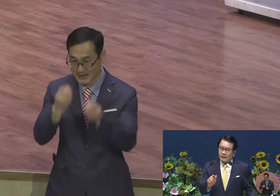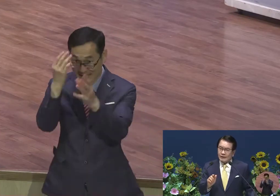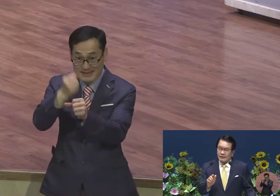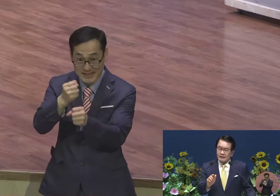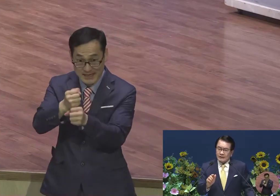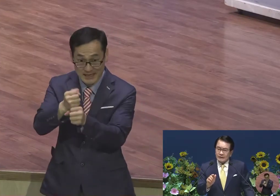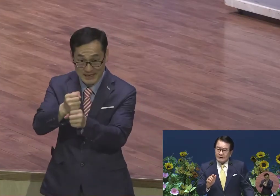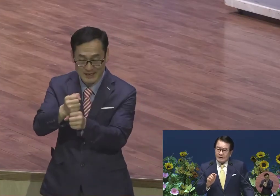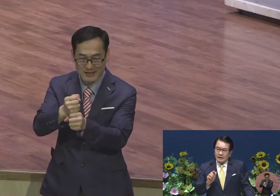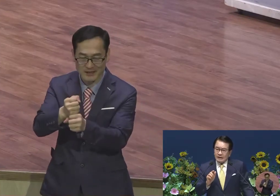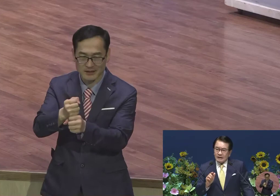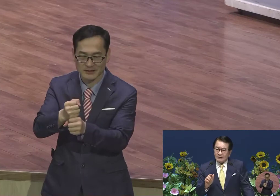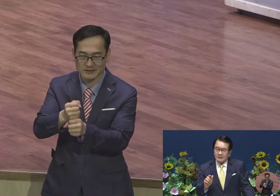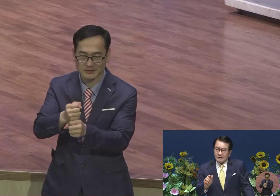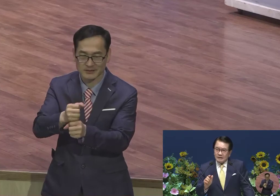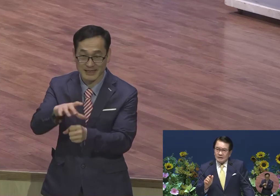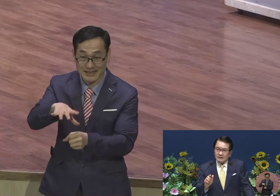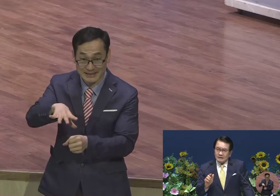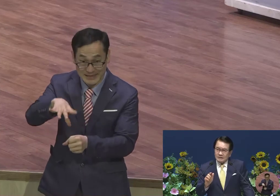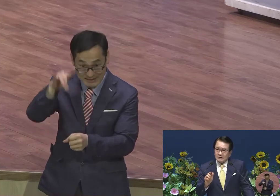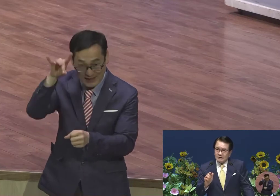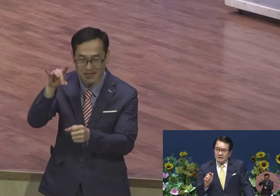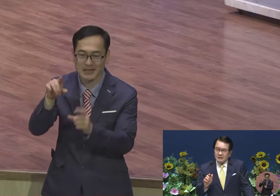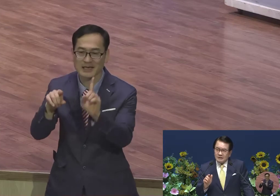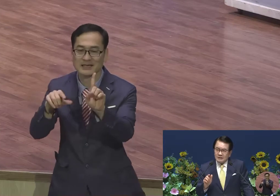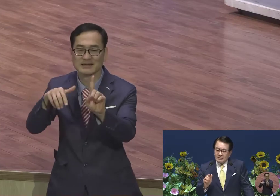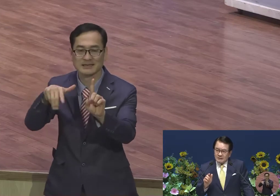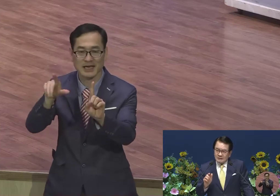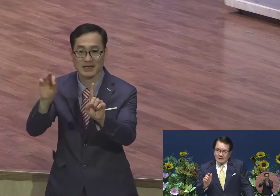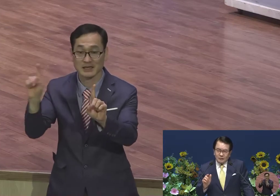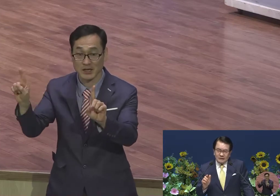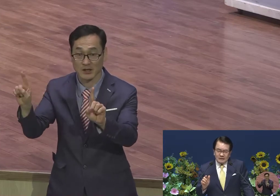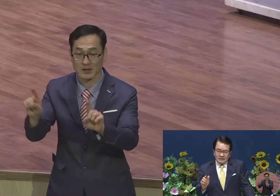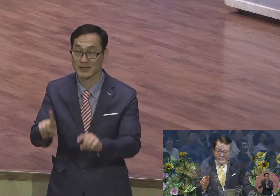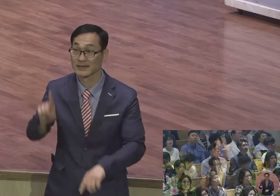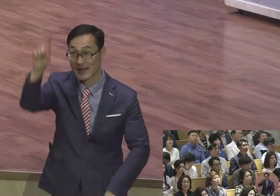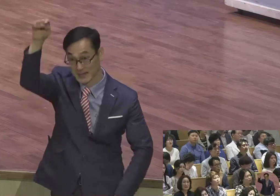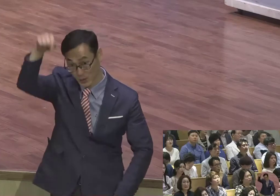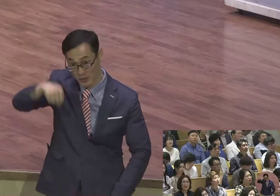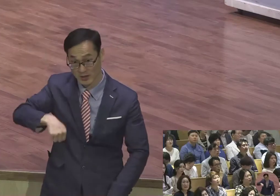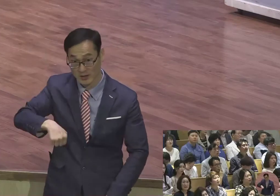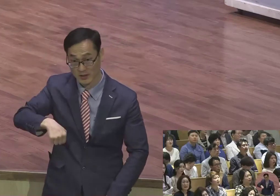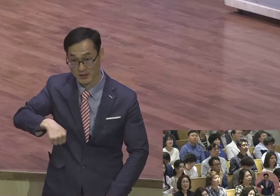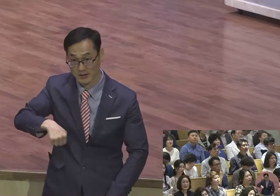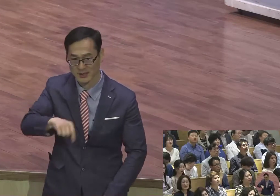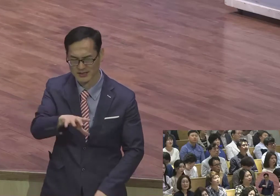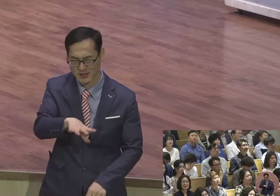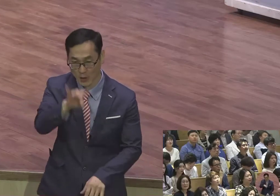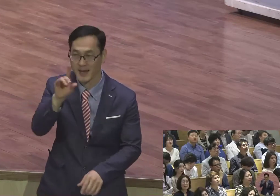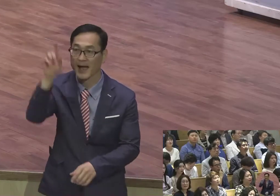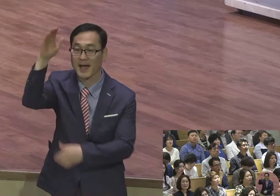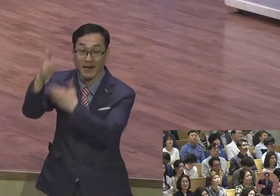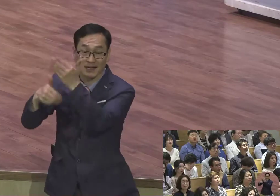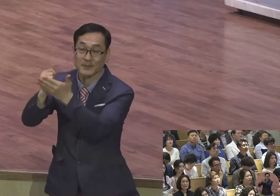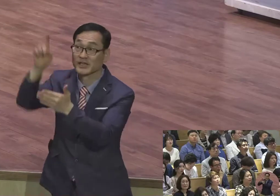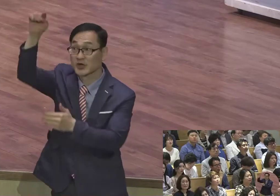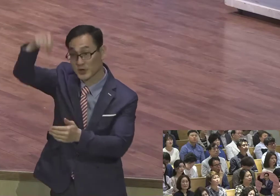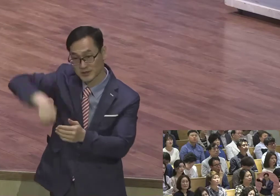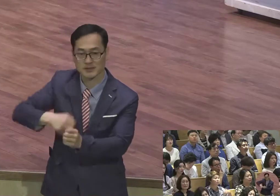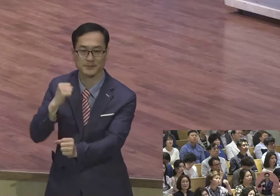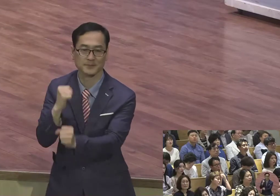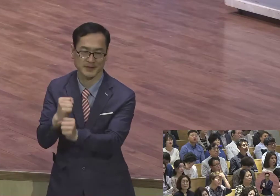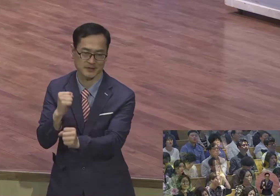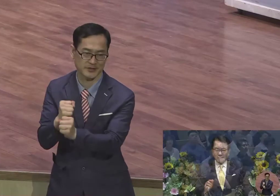태초에 하나님이 천지를 창조하시니라. 하나님이 천지를